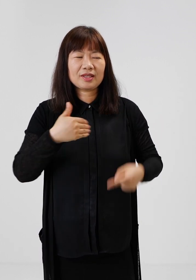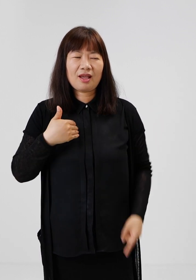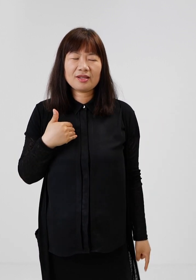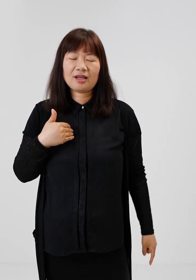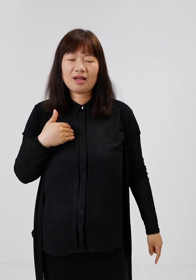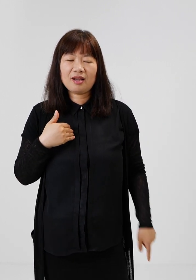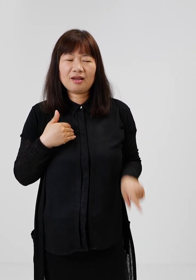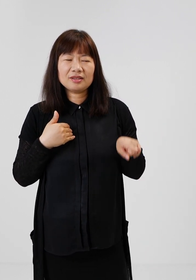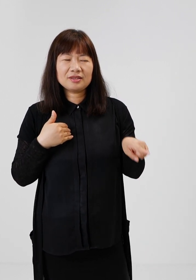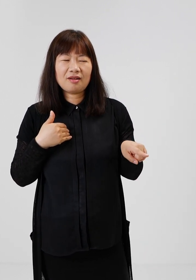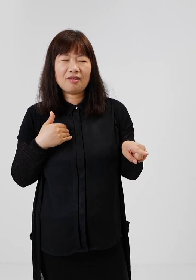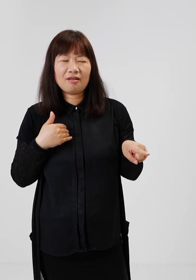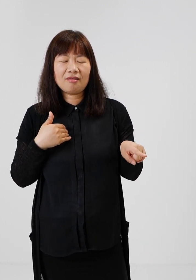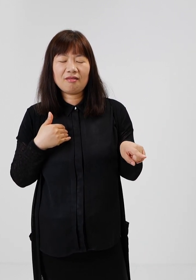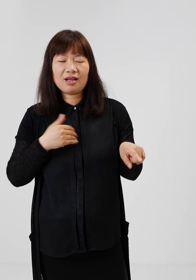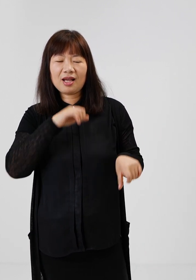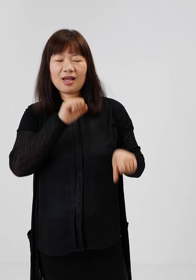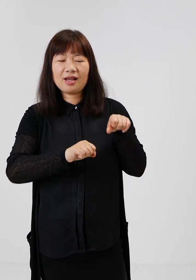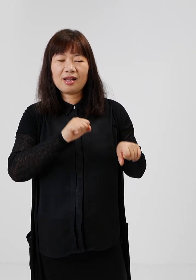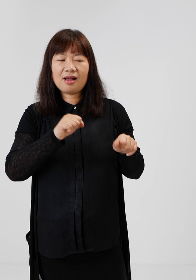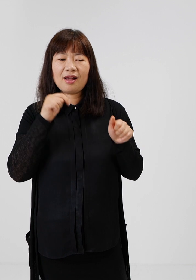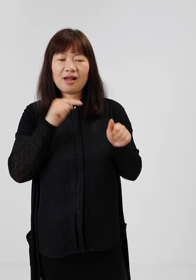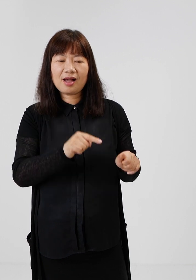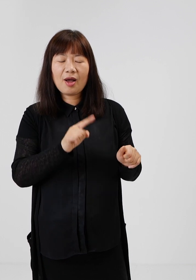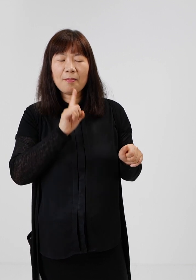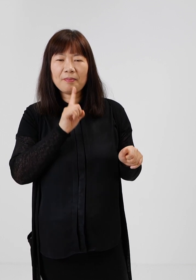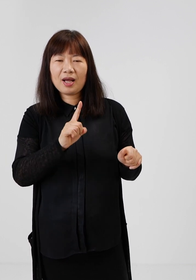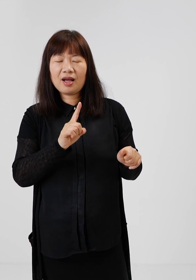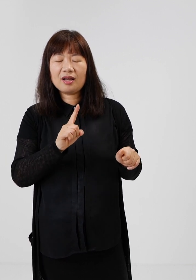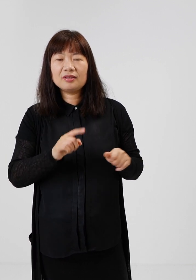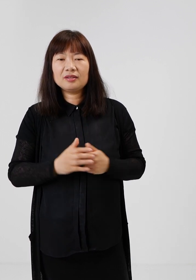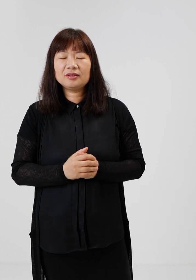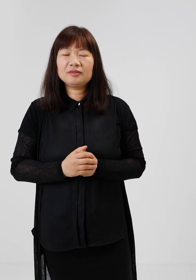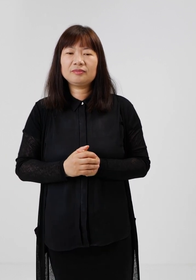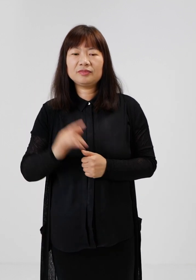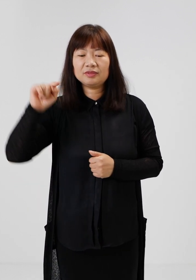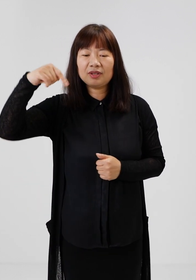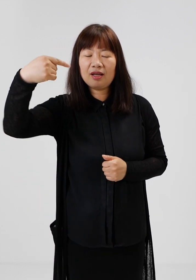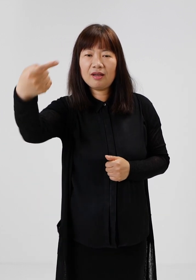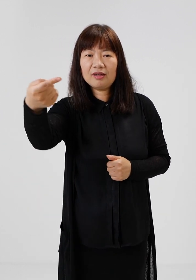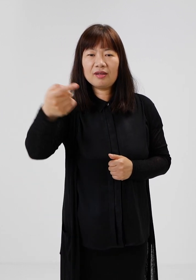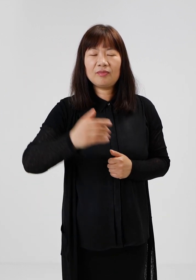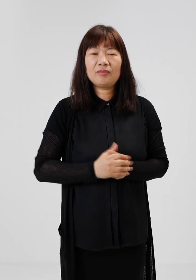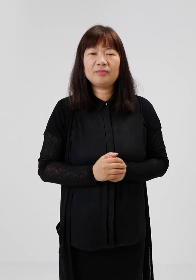내가 그것을 네게 행하리라 하셨다 하라 하신지라. 자, 다음 절.